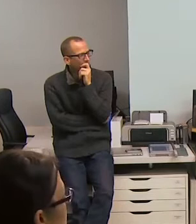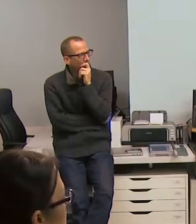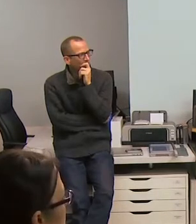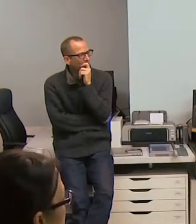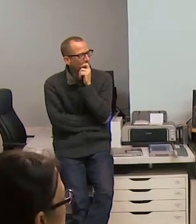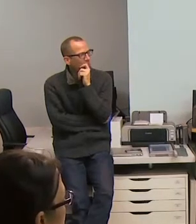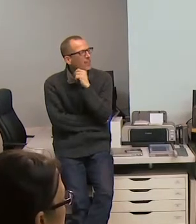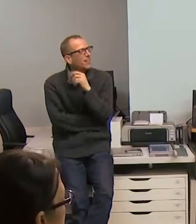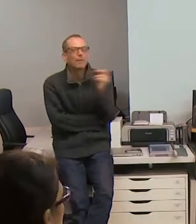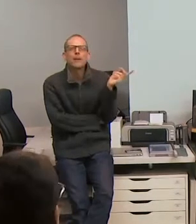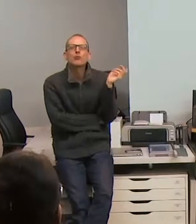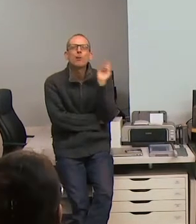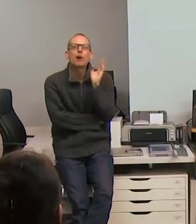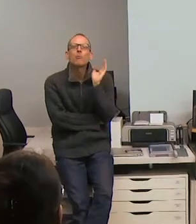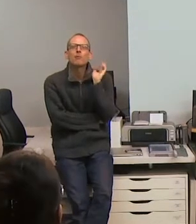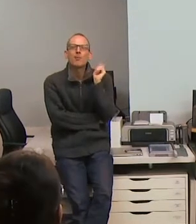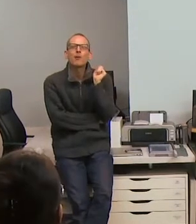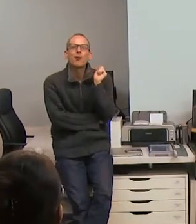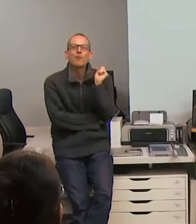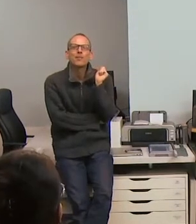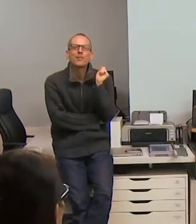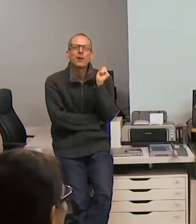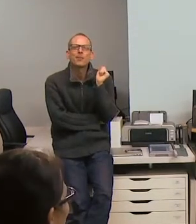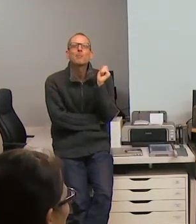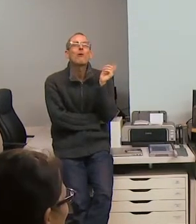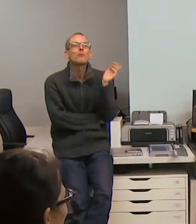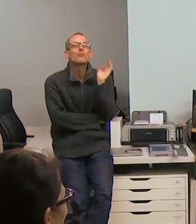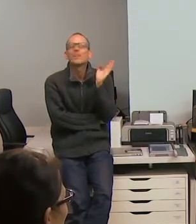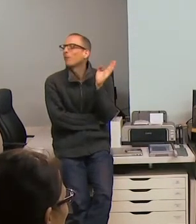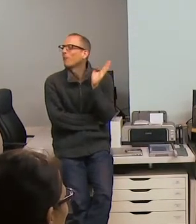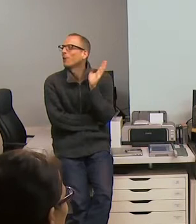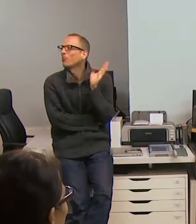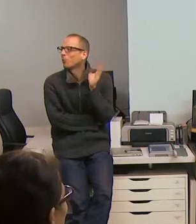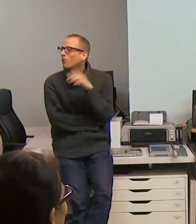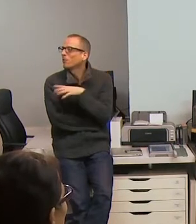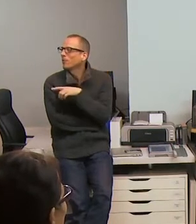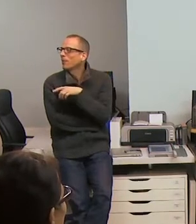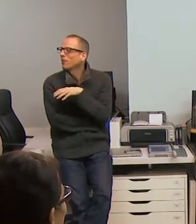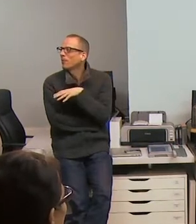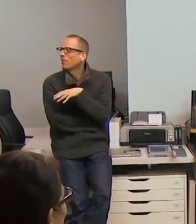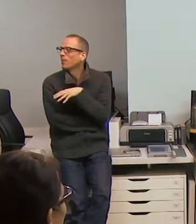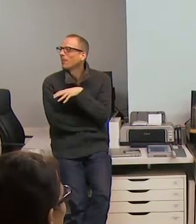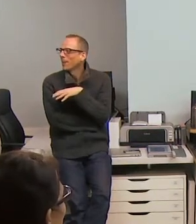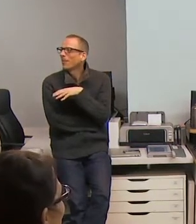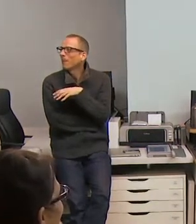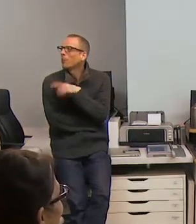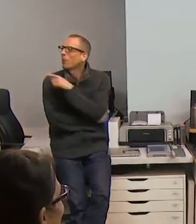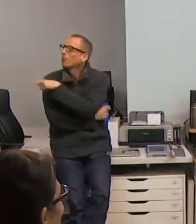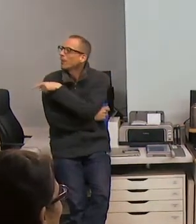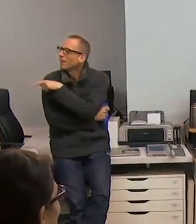das mal zeigen. Gebärdensprache.ch, glaube ich. Ich habe den gepostet, den auf Facebook. Oder ist das der, oder? Ja. Ja, es gibt auch ein neues,